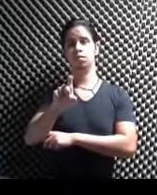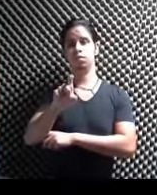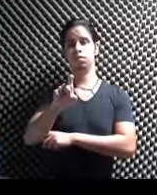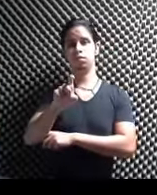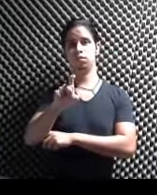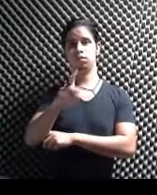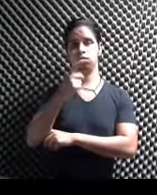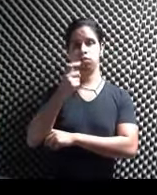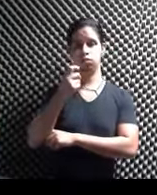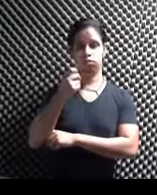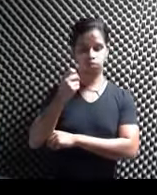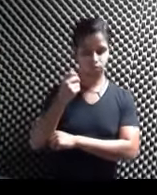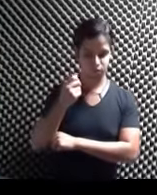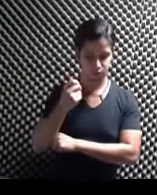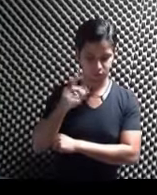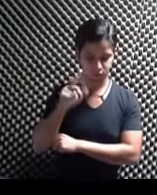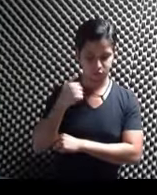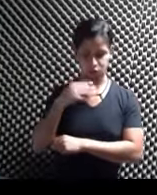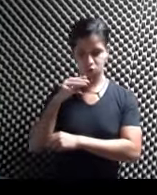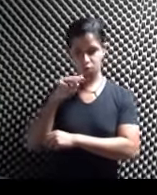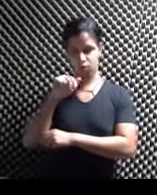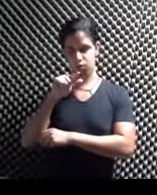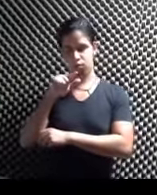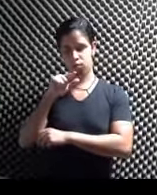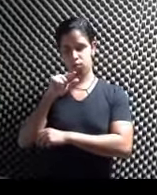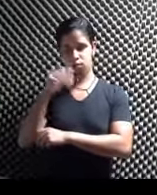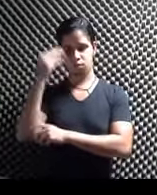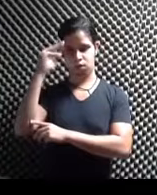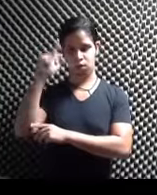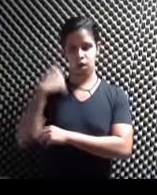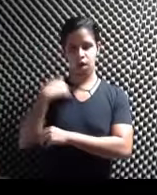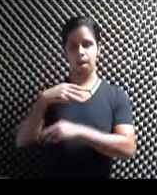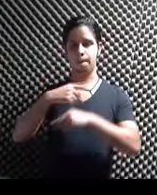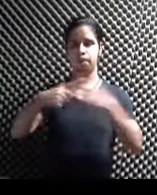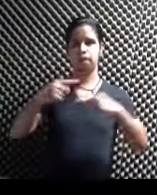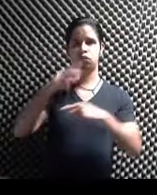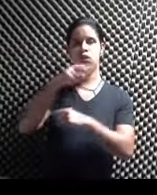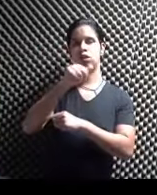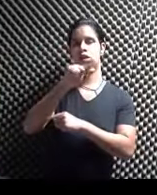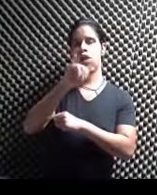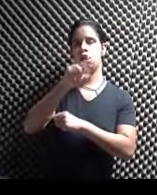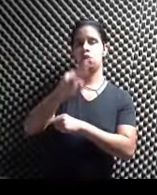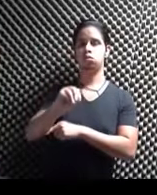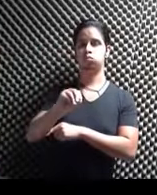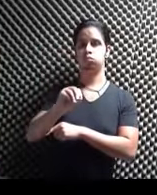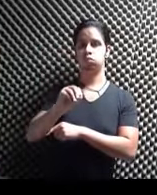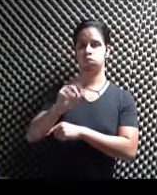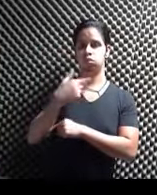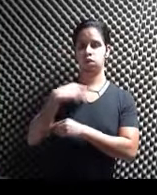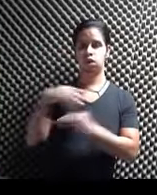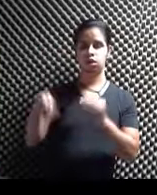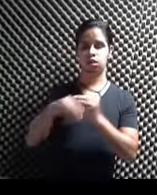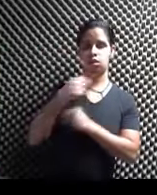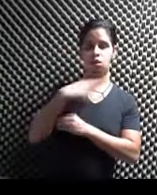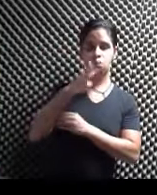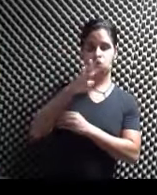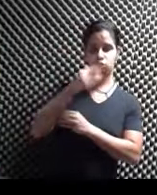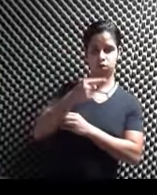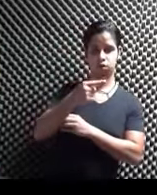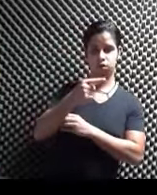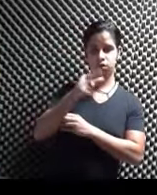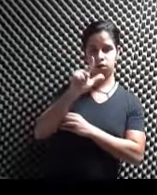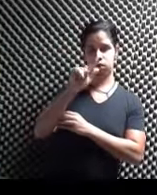Ponce las quenepas, ostiones, boquerón, Mayagüez, brazos gitanos y Bayamón el chicharrón. Acompáñalo con 4G LTE.